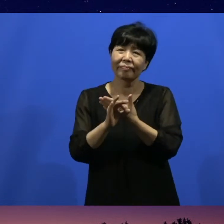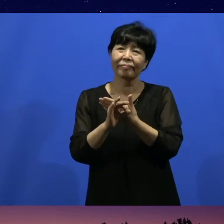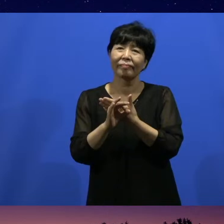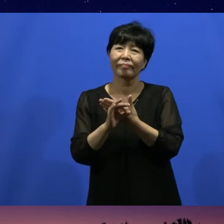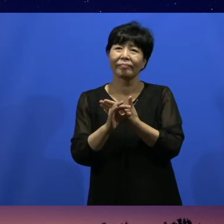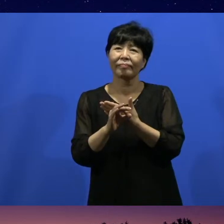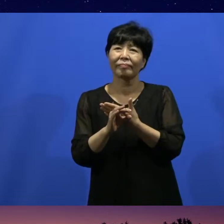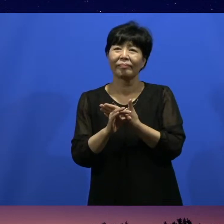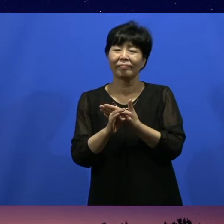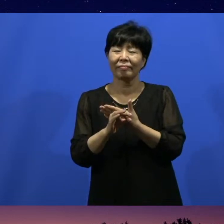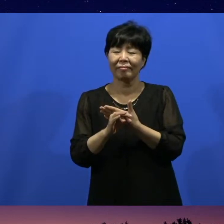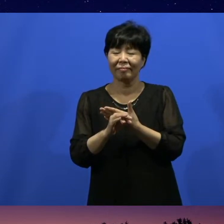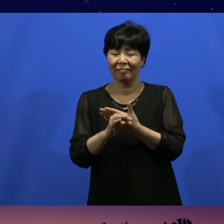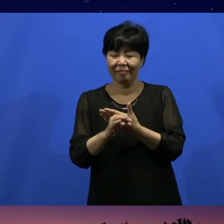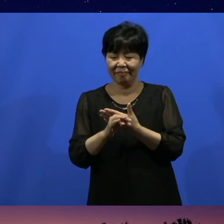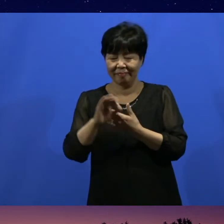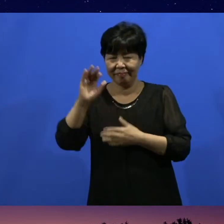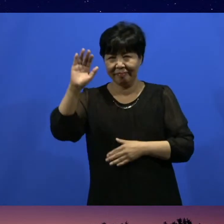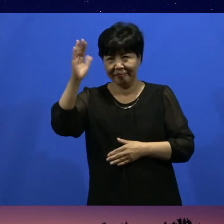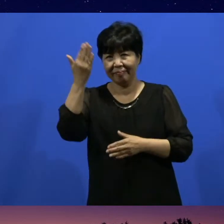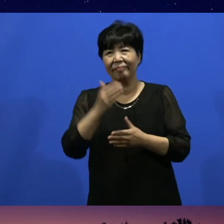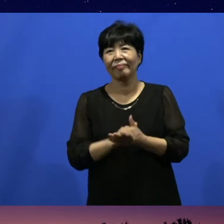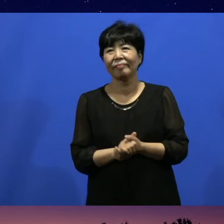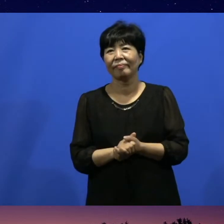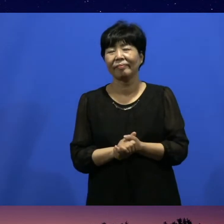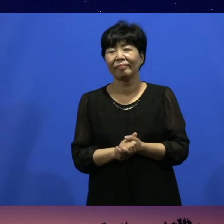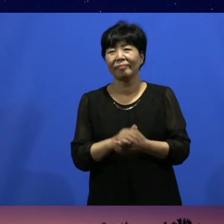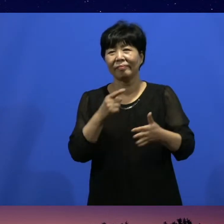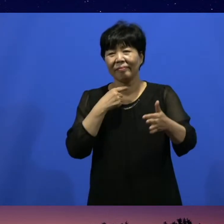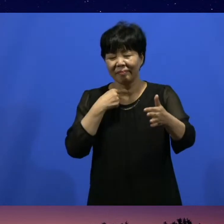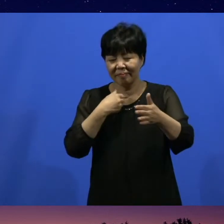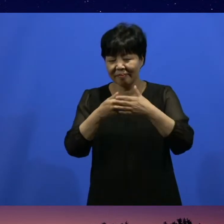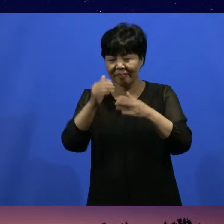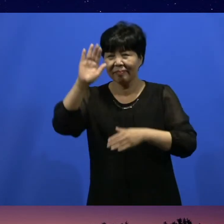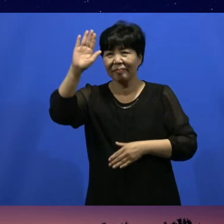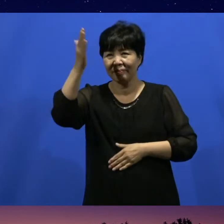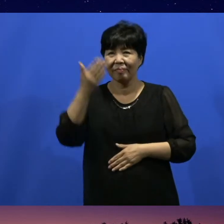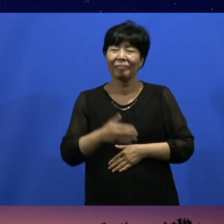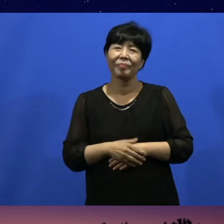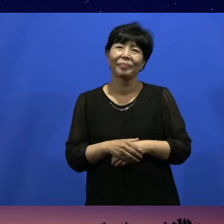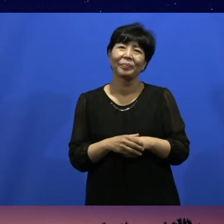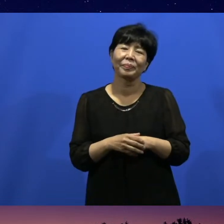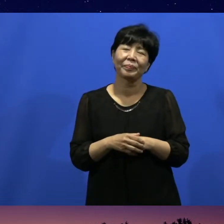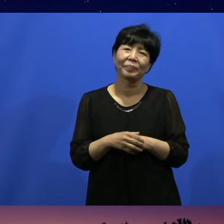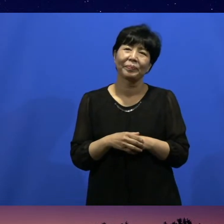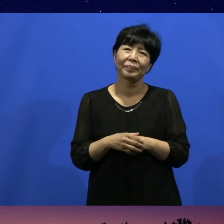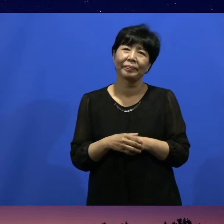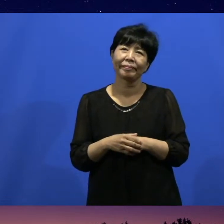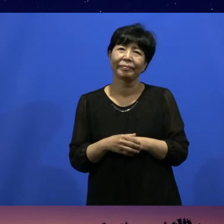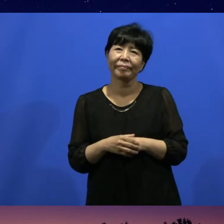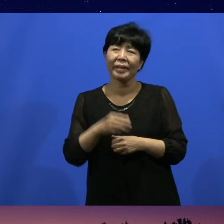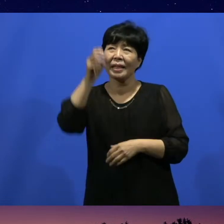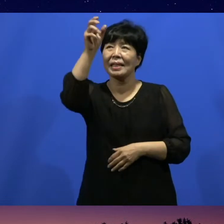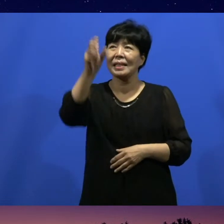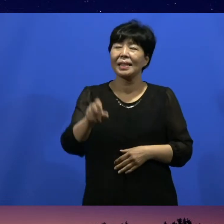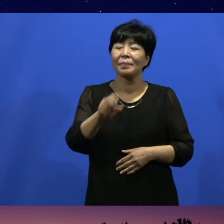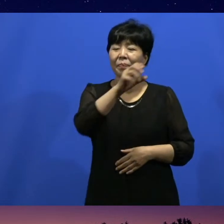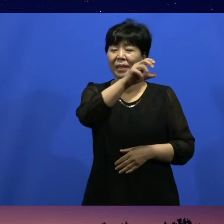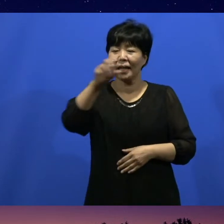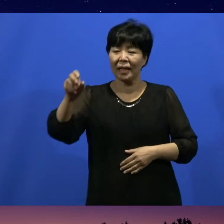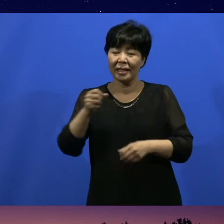그게 전부예요. 그걸 깨달으면 돼요. 그걸 경험하면 돼요. 그걸 누리는 거예요. 만끽하는 거예요. 이미 십자가에서 그게 다